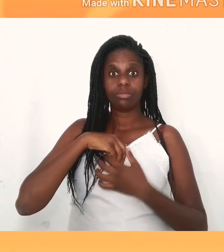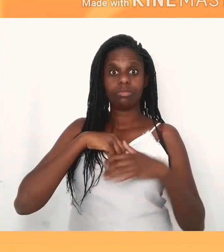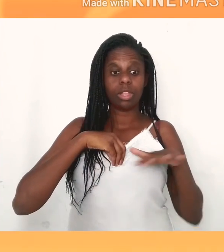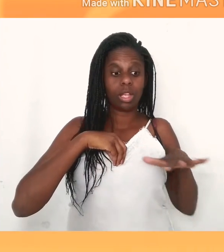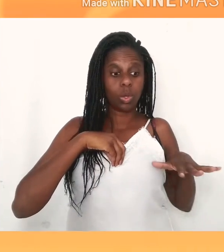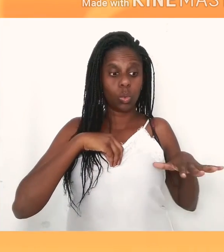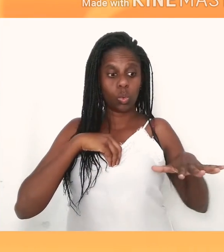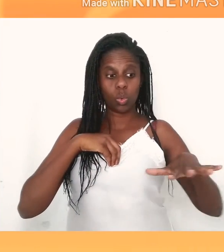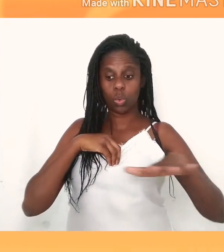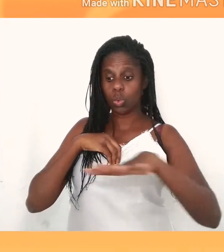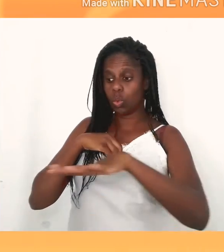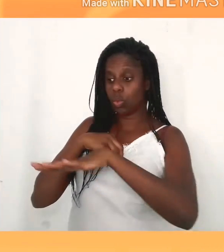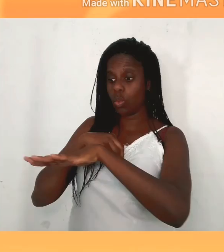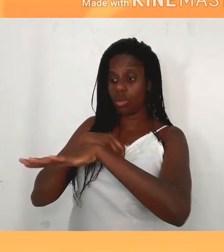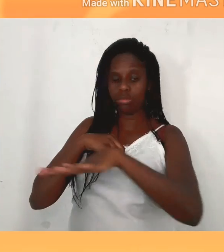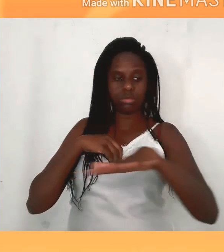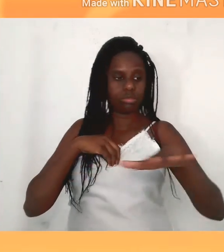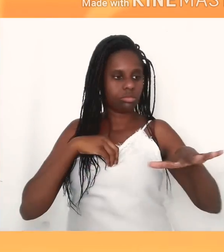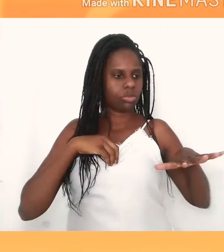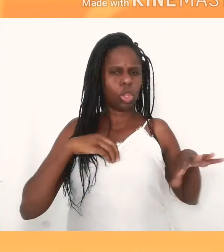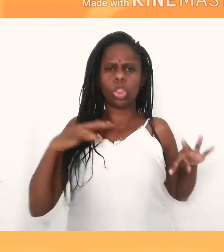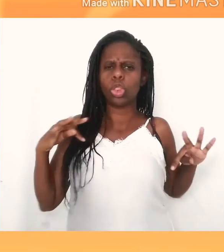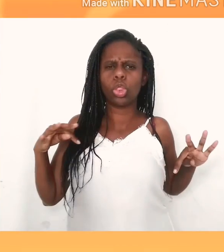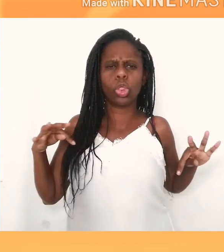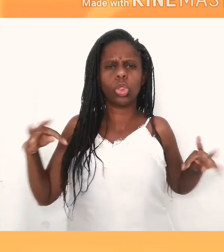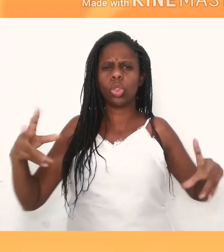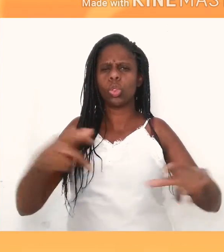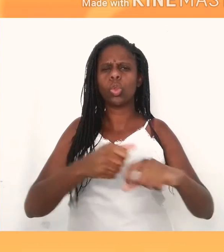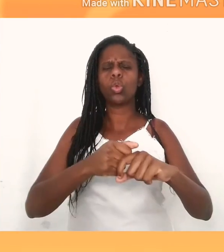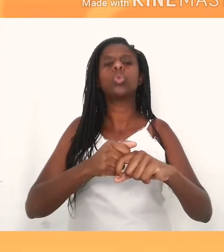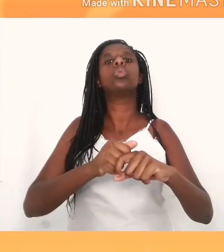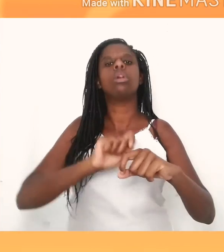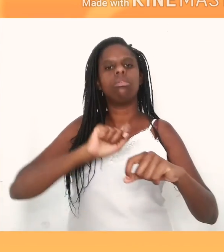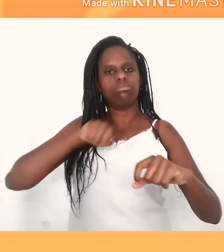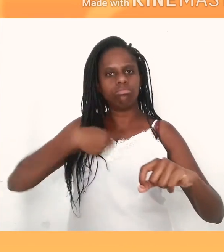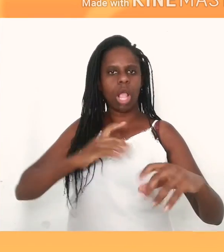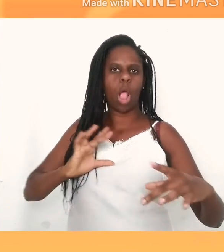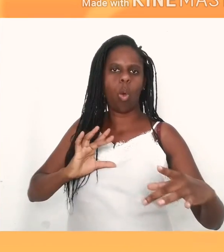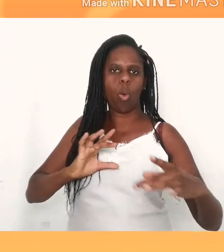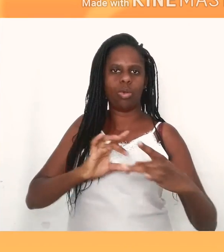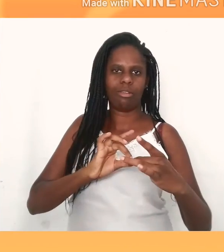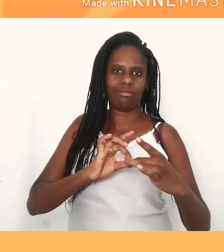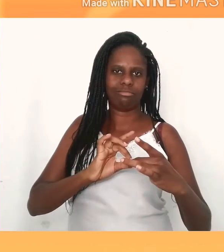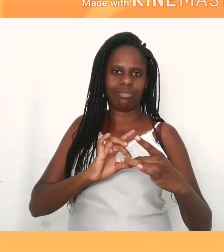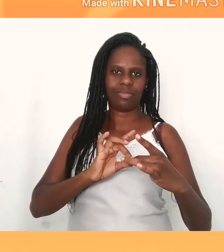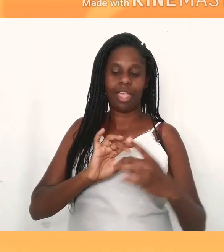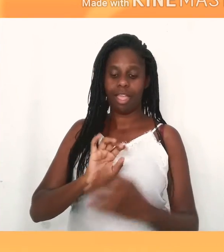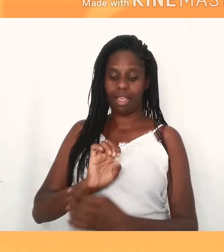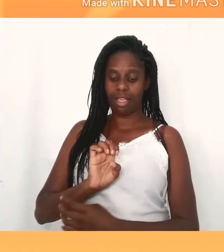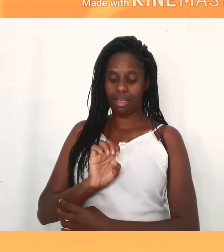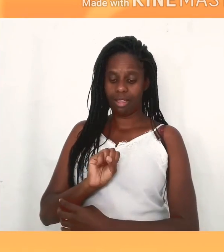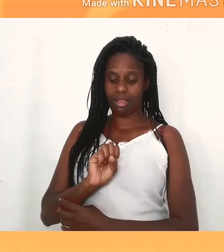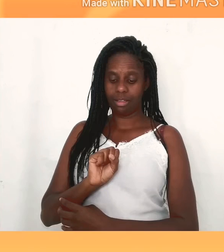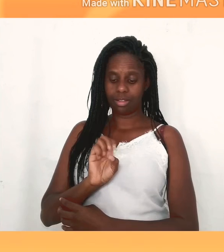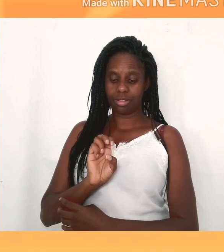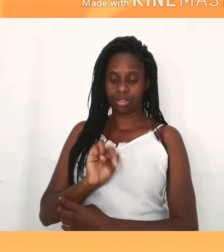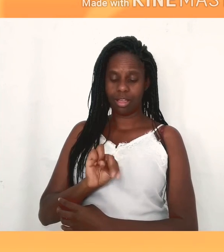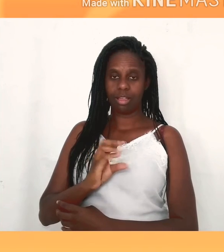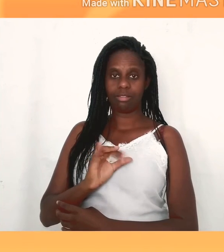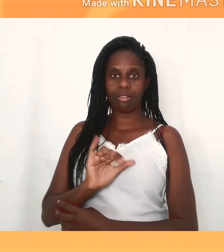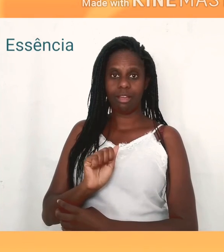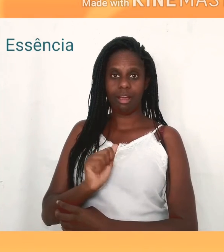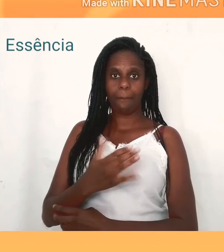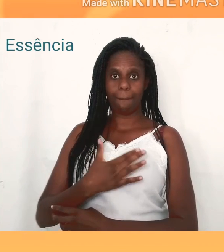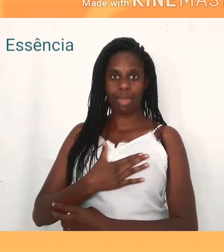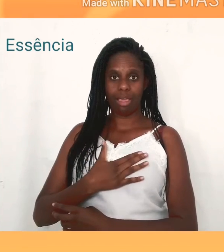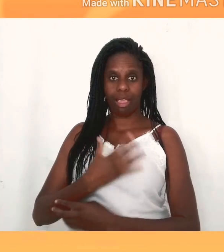e bem como com o absoluto, com todo o universo à nossa volta, né? A união da nossa essência com a essência de